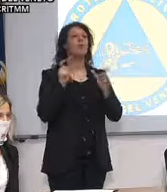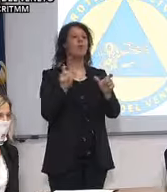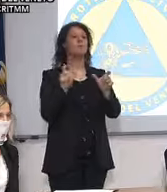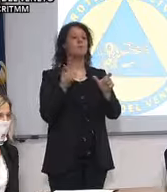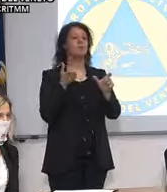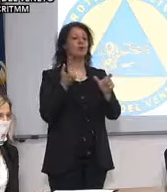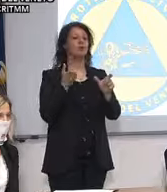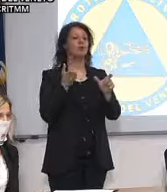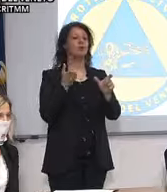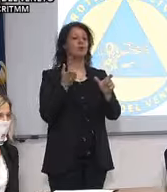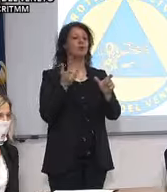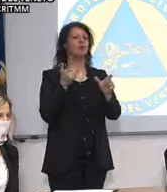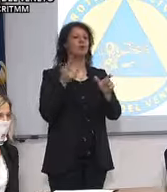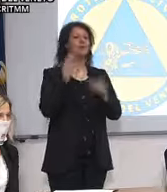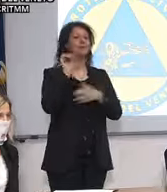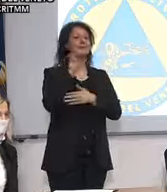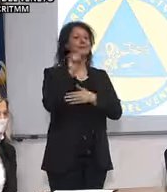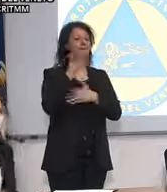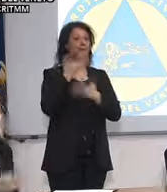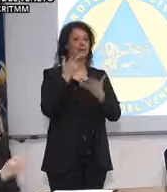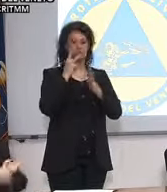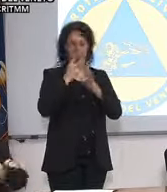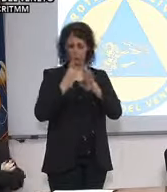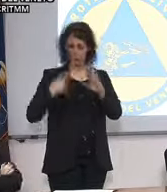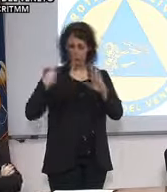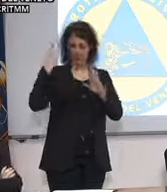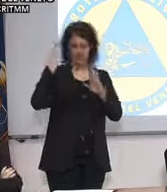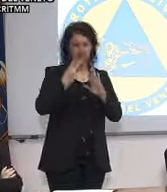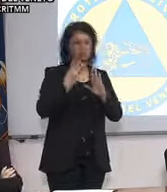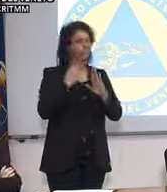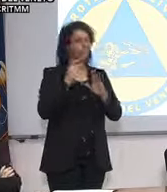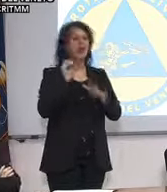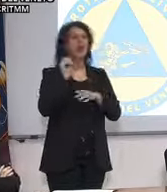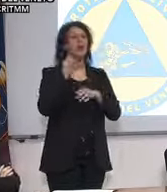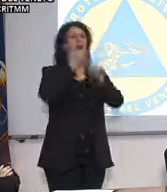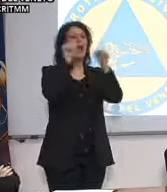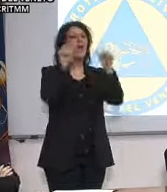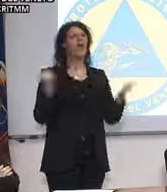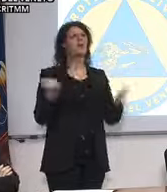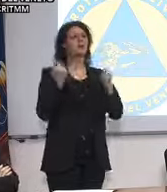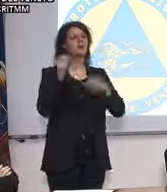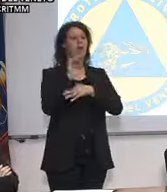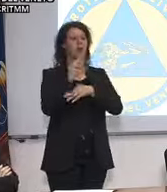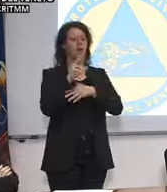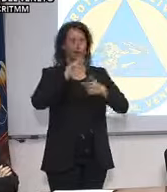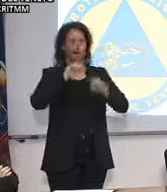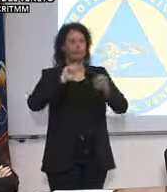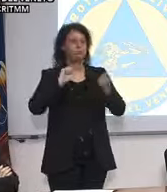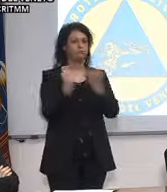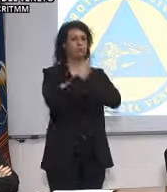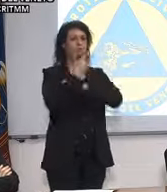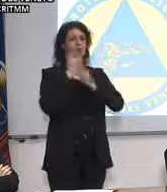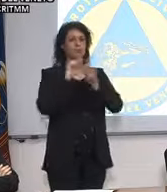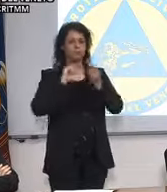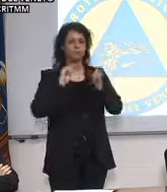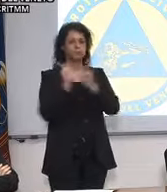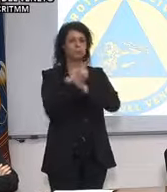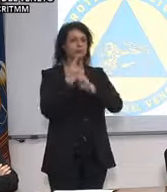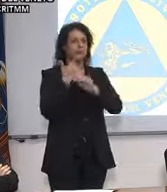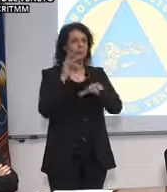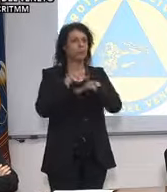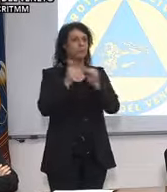due mesi avviare una rivoluzionaria attività didattica digitale che non avevano magari sperimentato negli ultimi